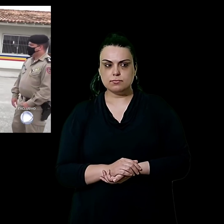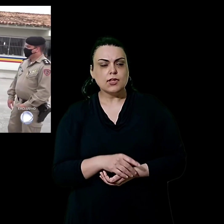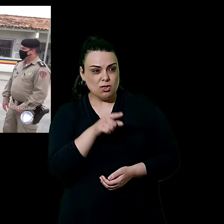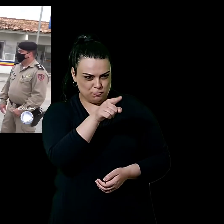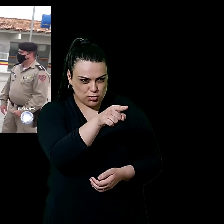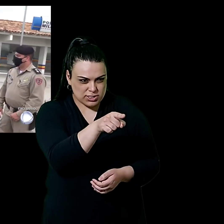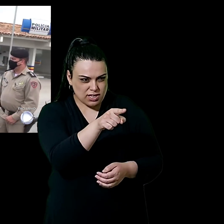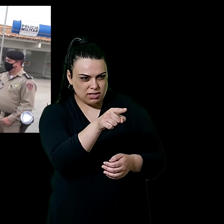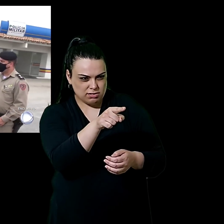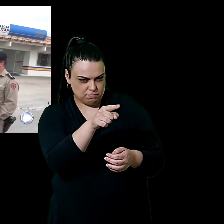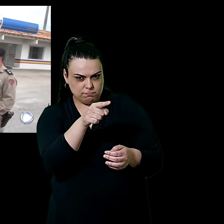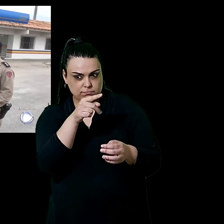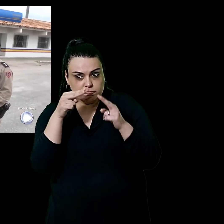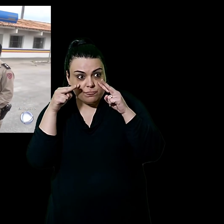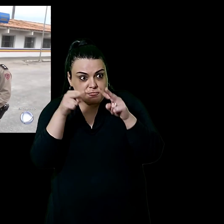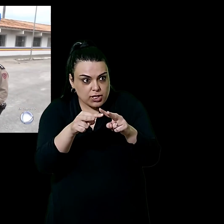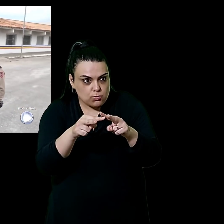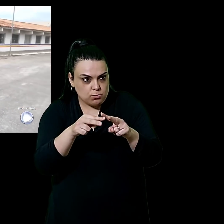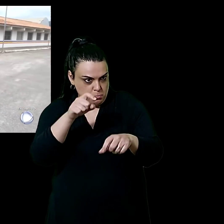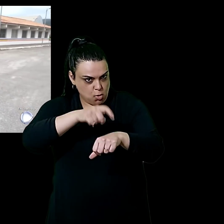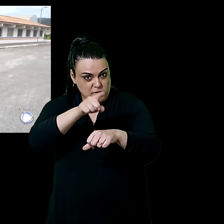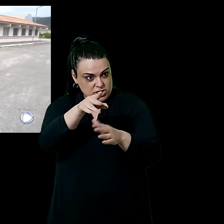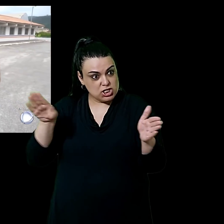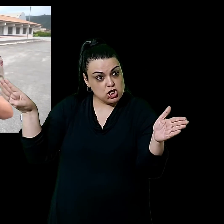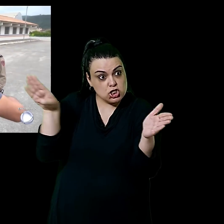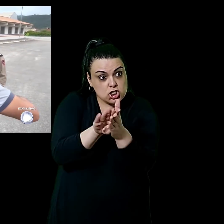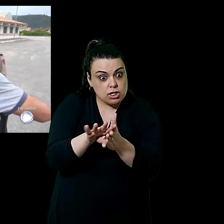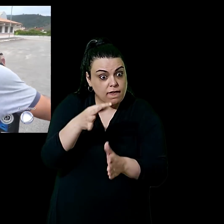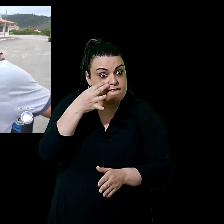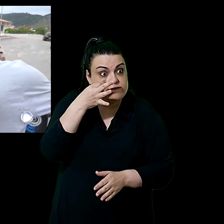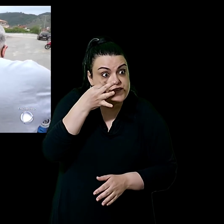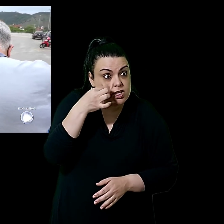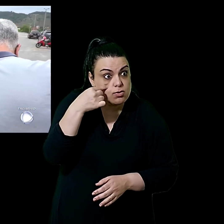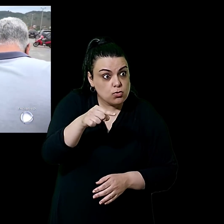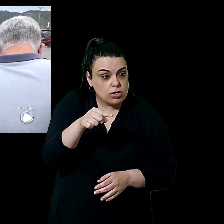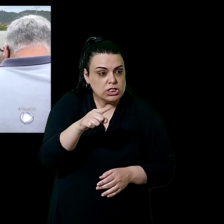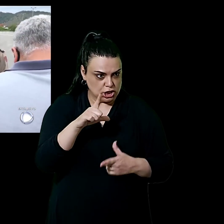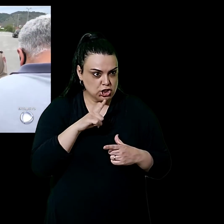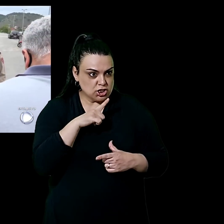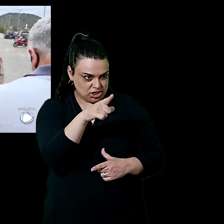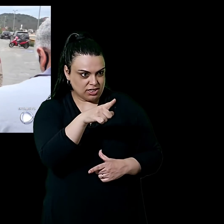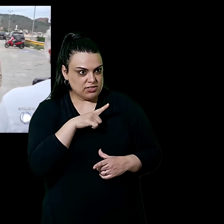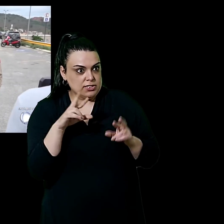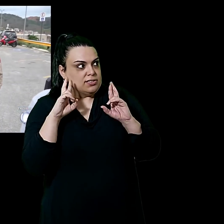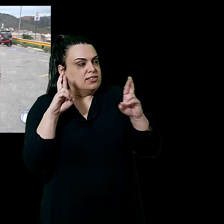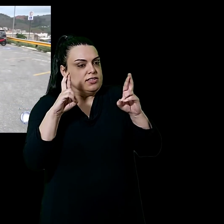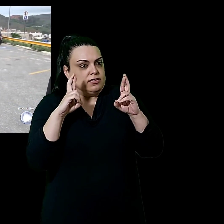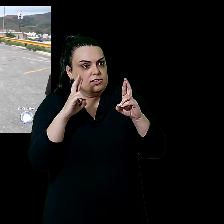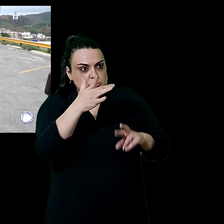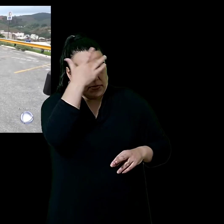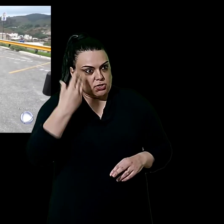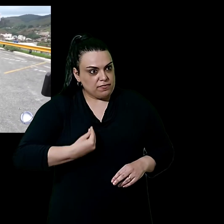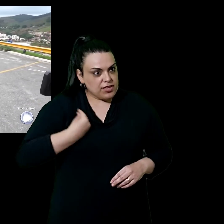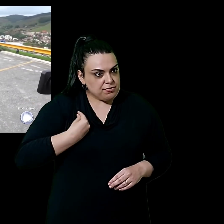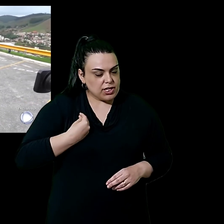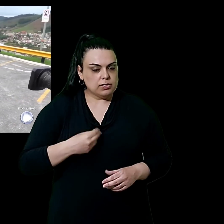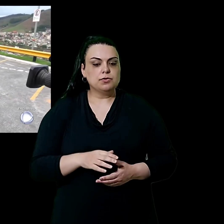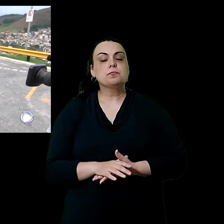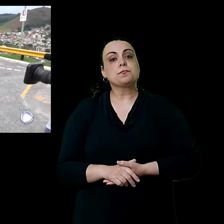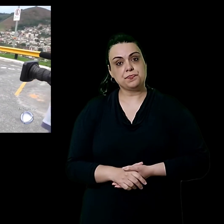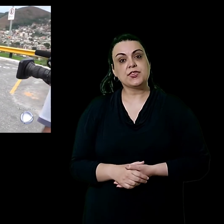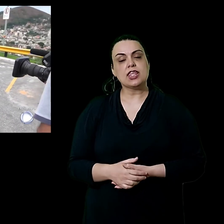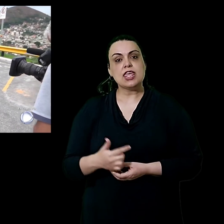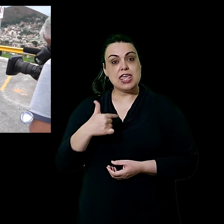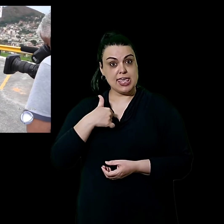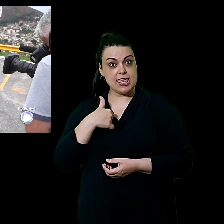Por tudo que o senhor viu, no momento em que o senhor chegou ao local do acidente, ainda havia esperança de encontrar alguém com vida?